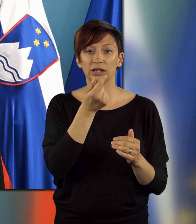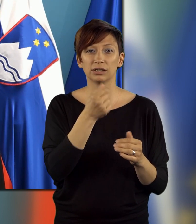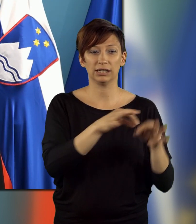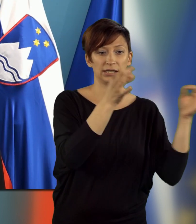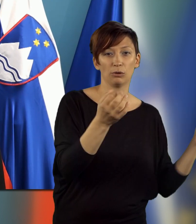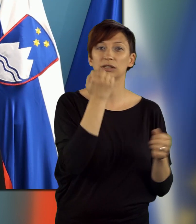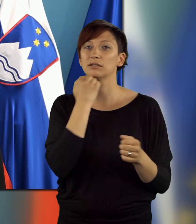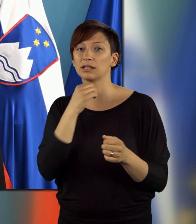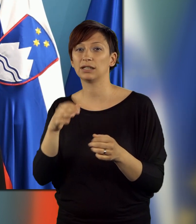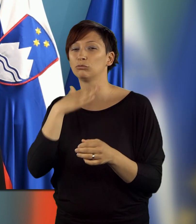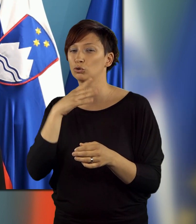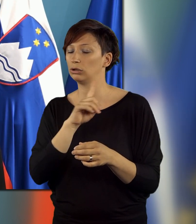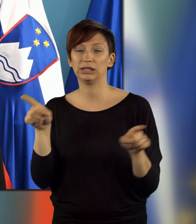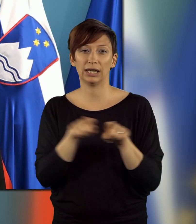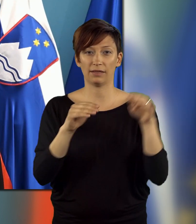financiranja javnih in zasebnih šol.